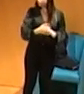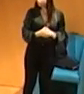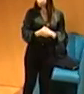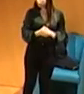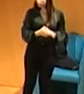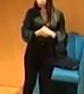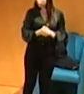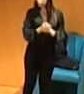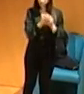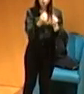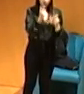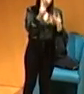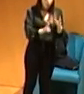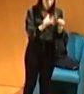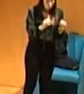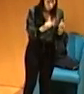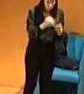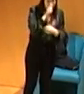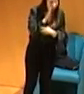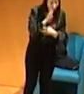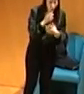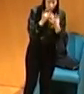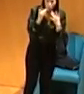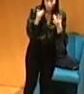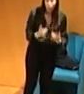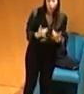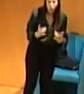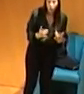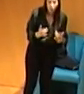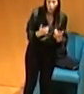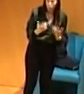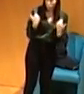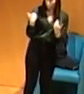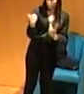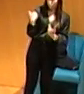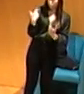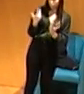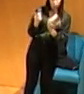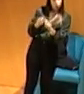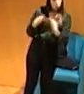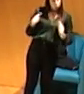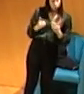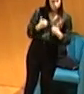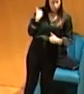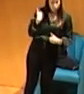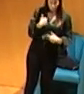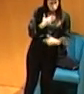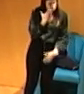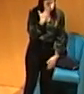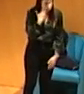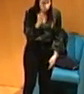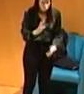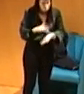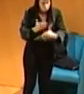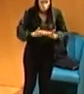est le désespoir des parents à qui on vient d'annoncer un handicap, c'est un désespoir qui va... que j'ai connu quand on nous a annoncé